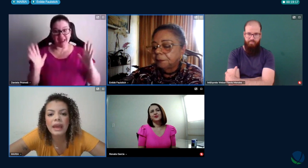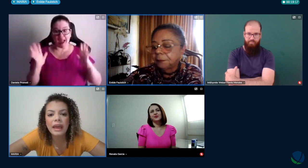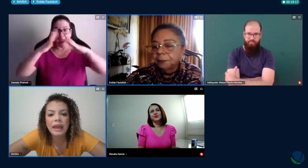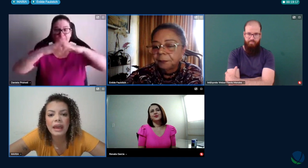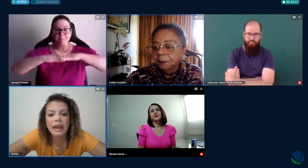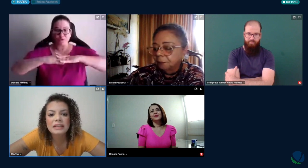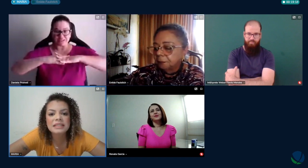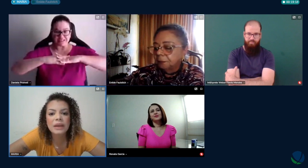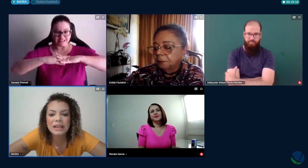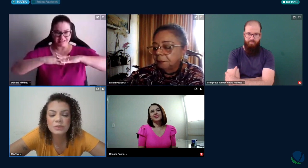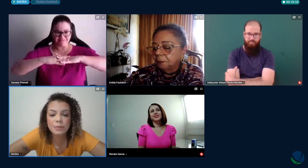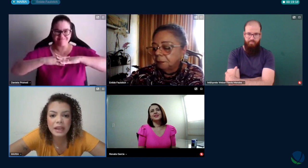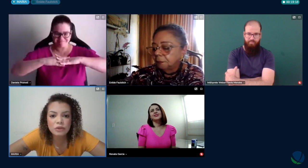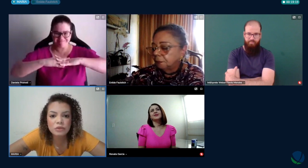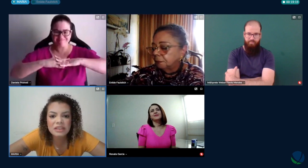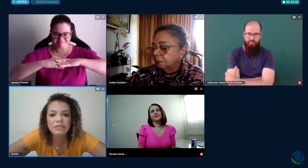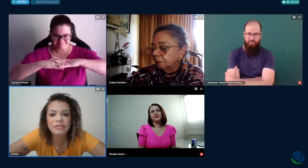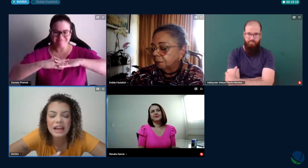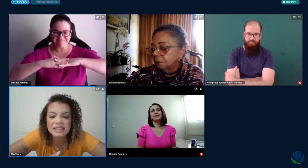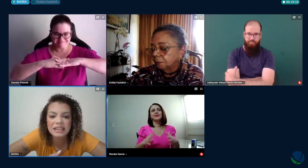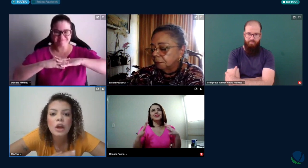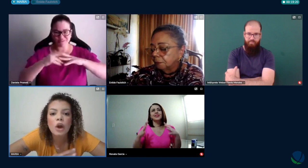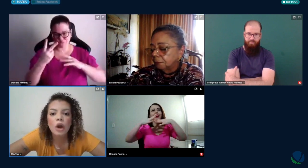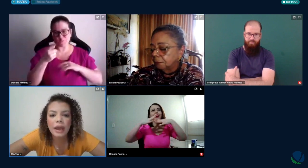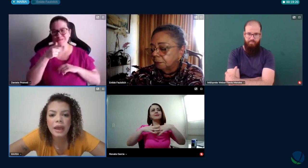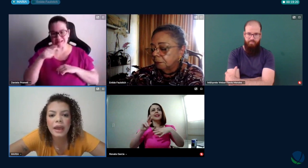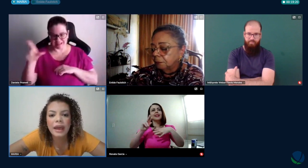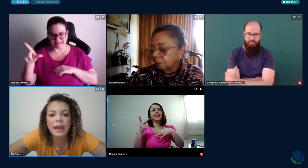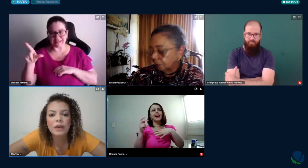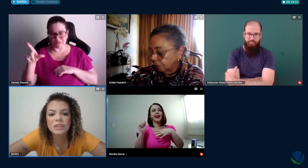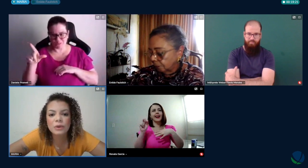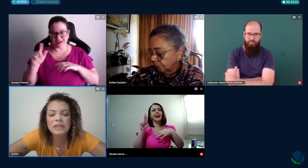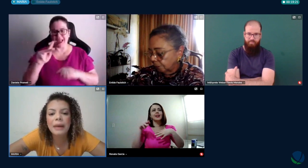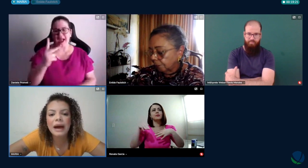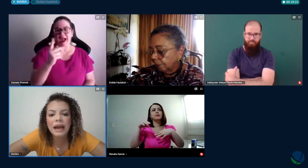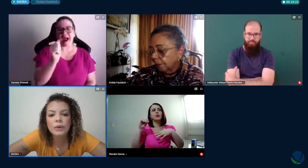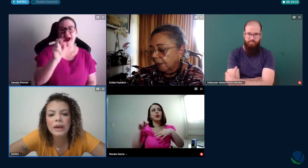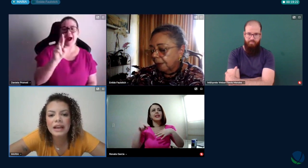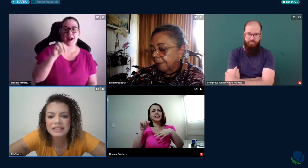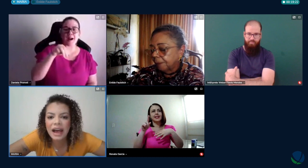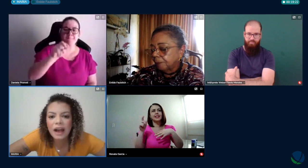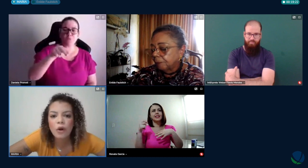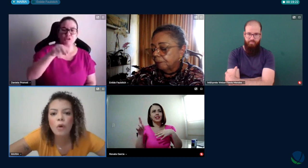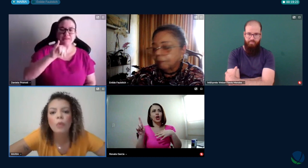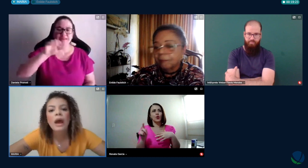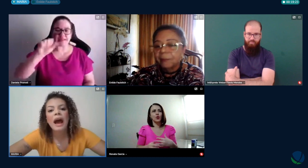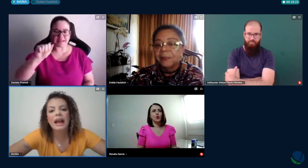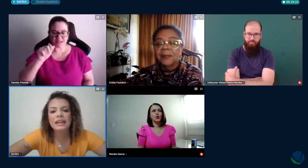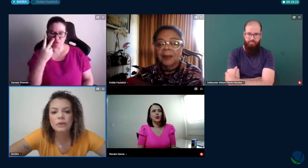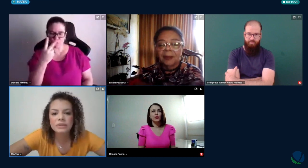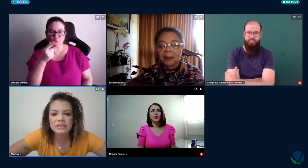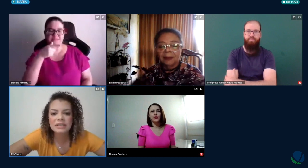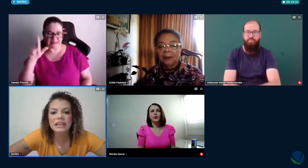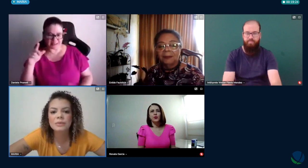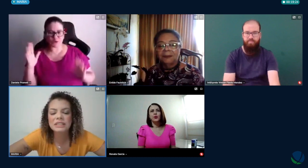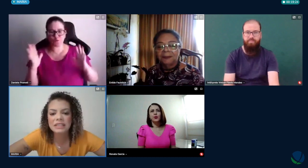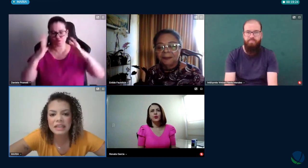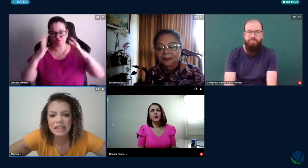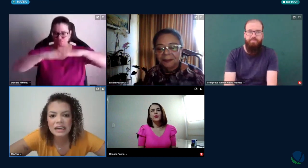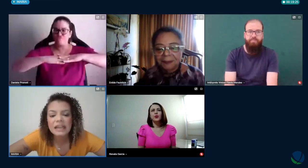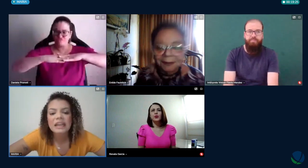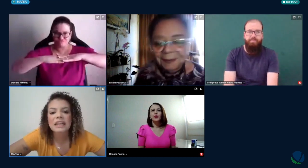Então, são aspectos que fazem o seu trabalho casar com a língua de